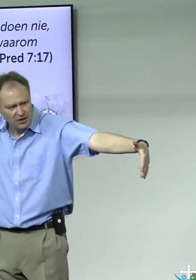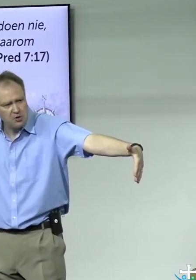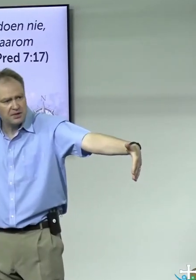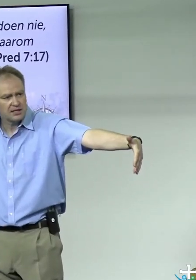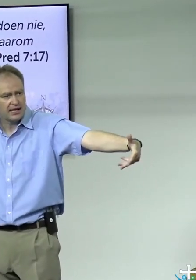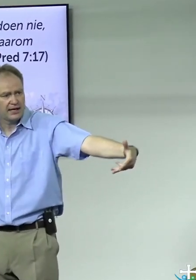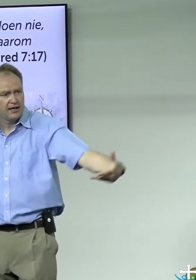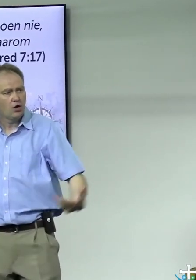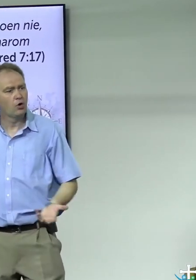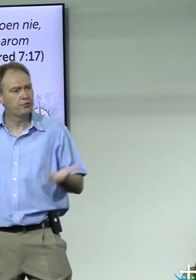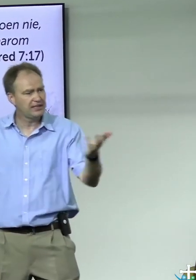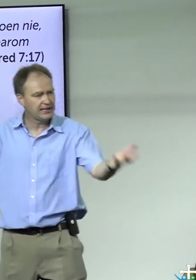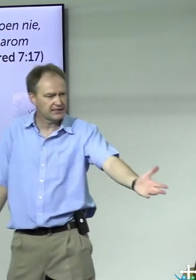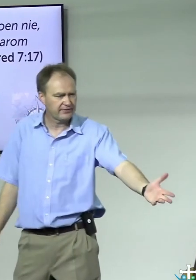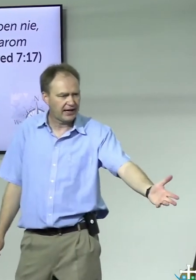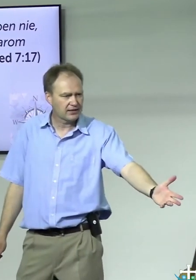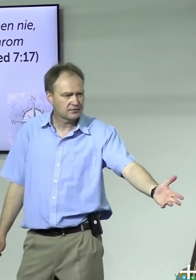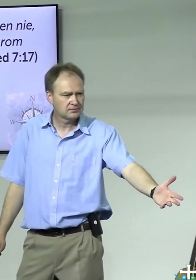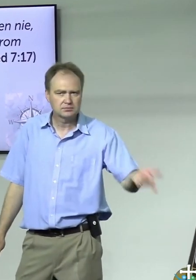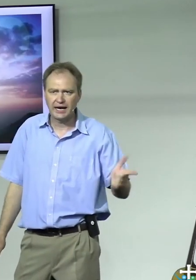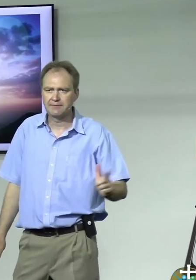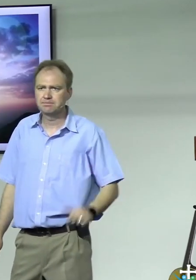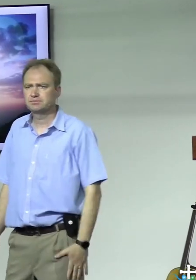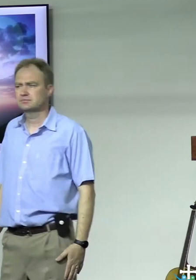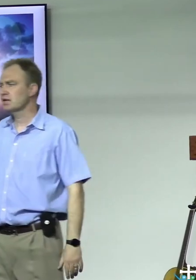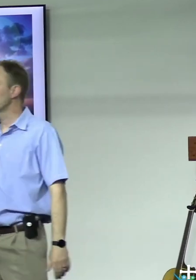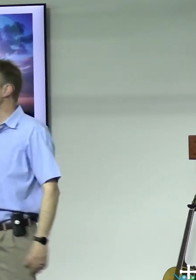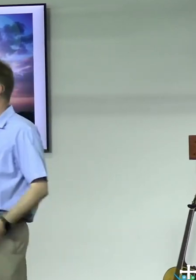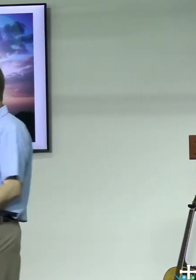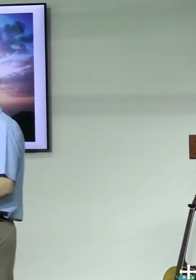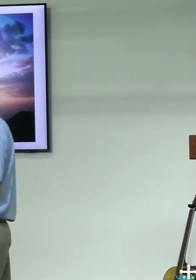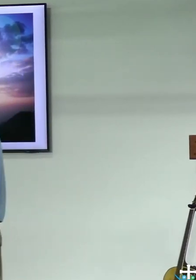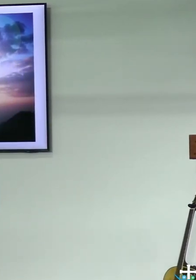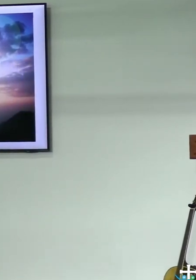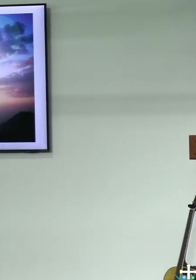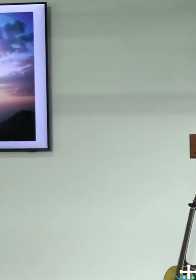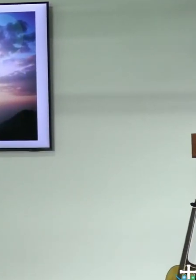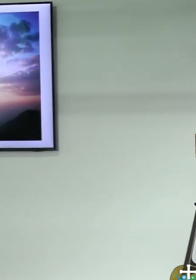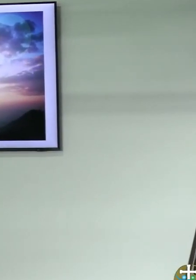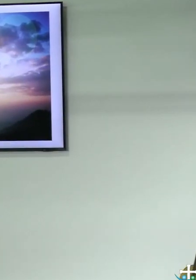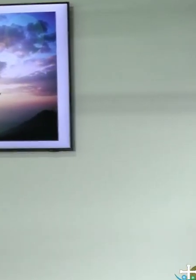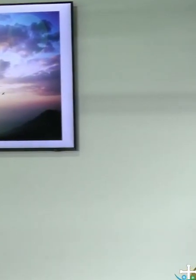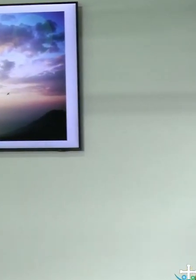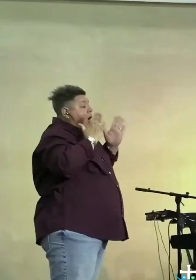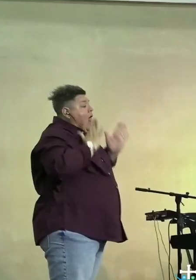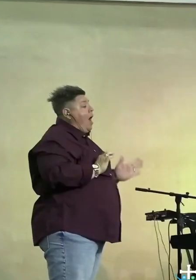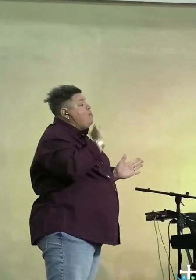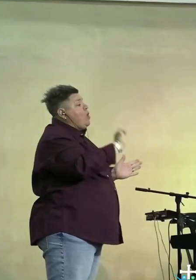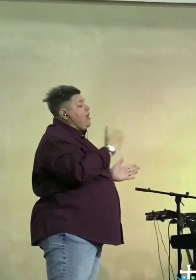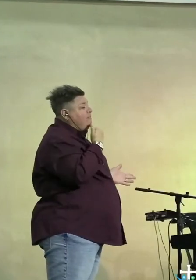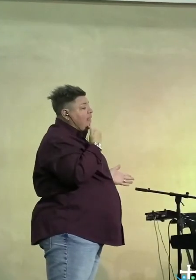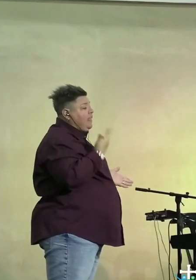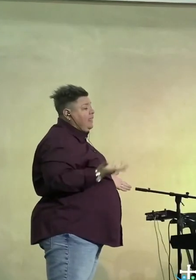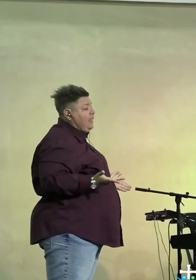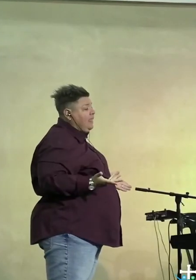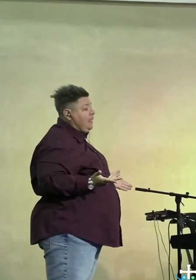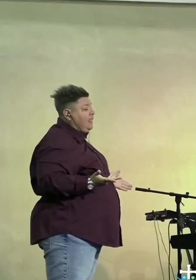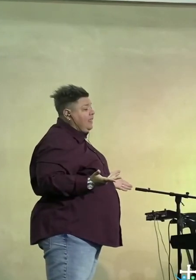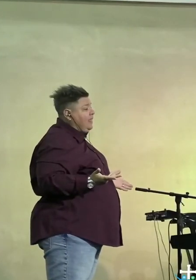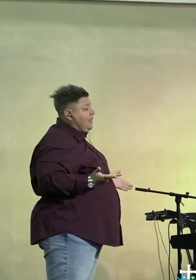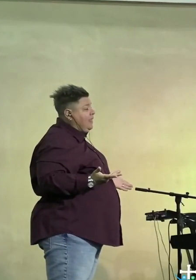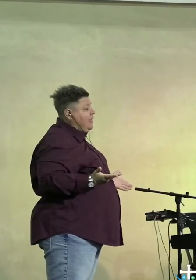uit my liggaam kan kry om vir die Here te werk. OK. Weer eens, aan wie behoort my liggaam? Aan die